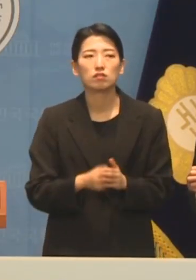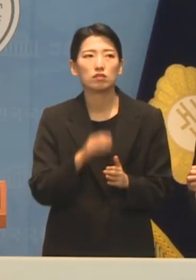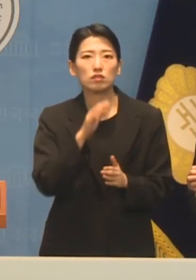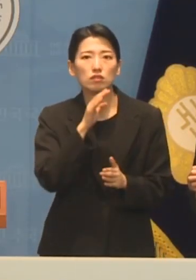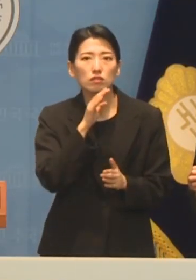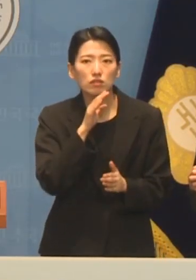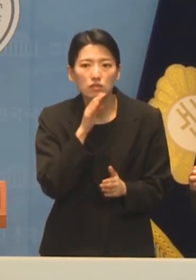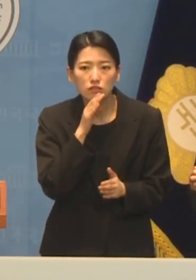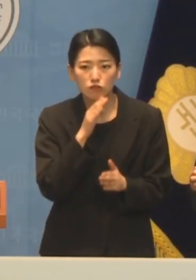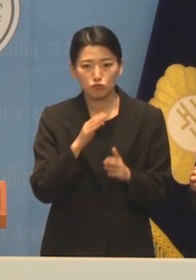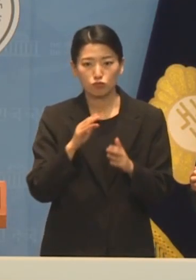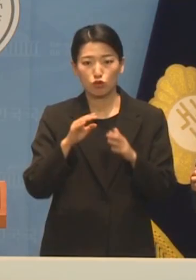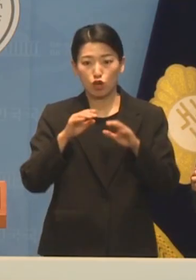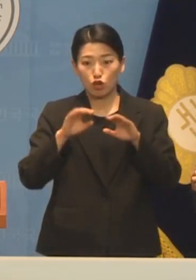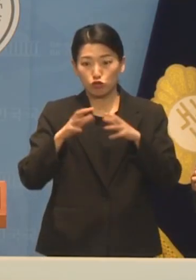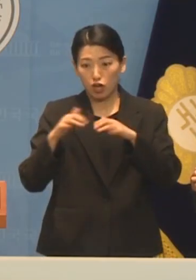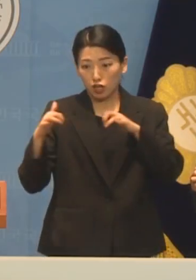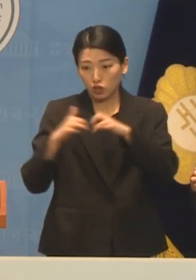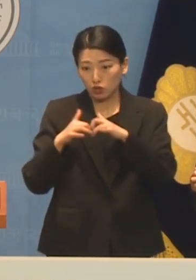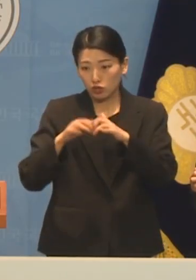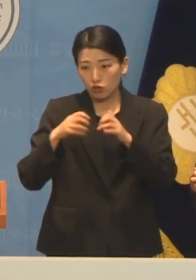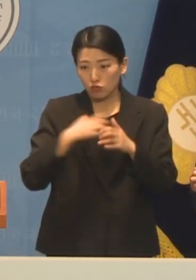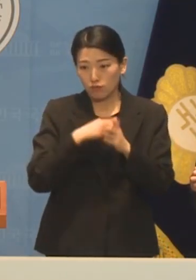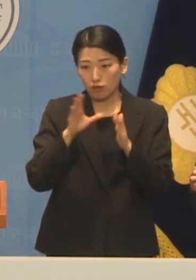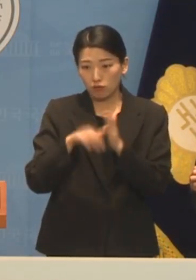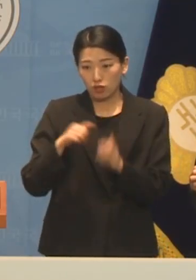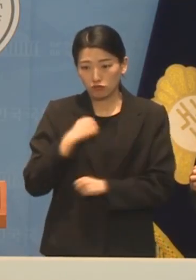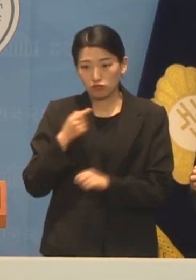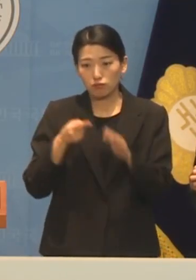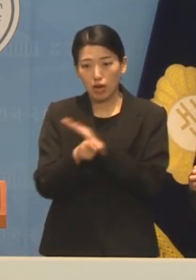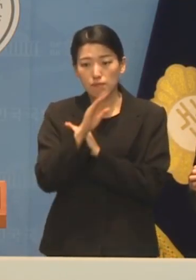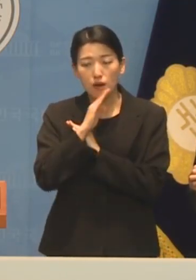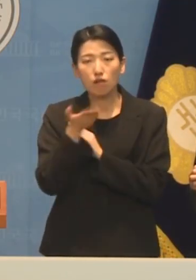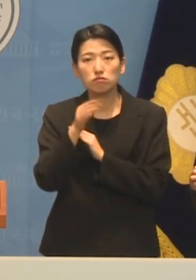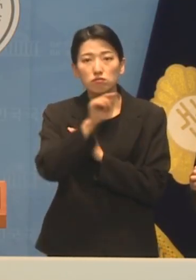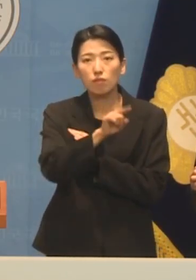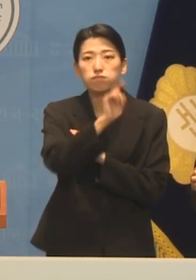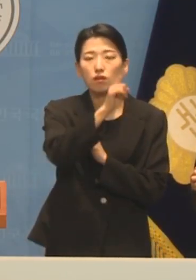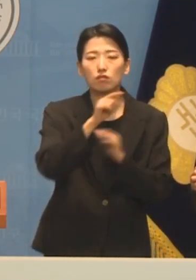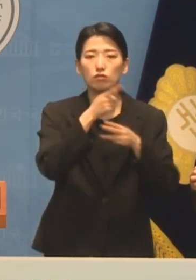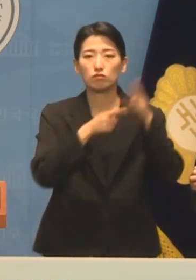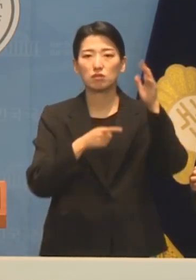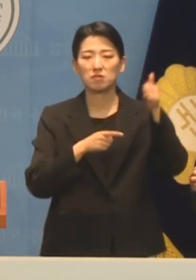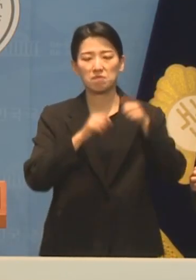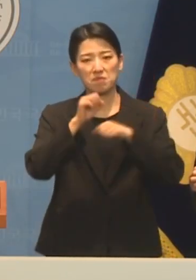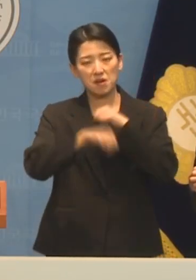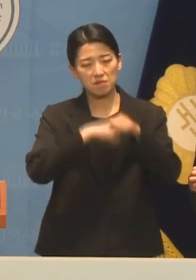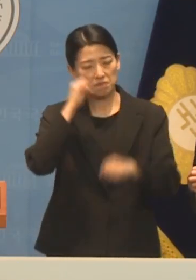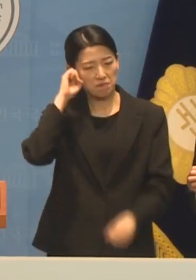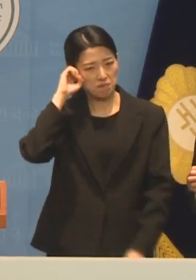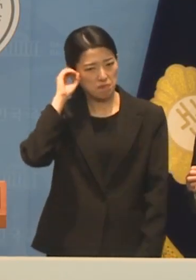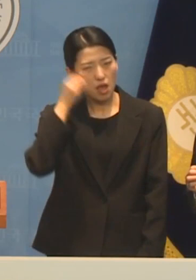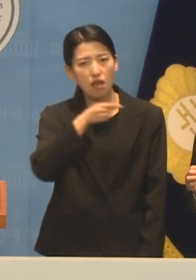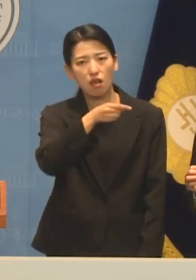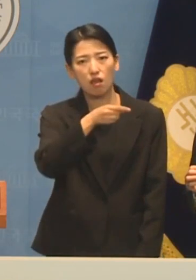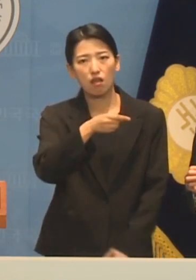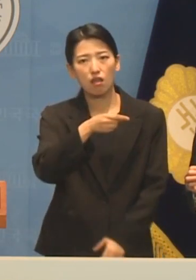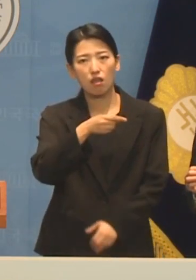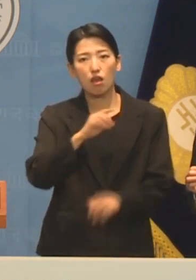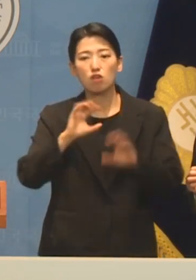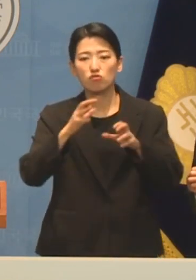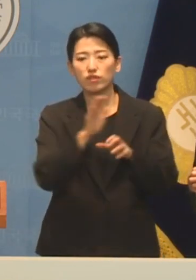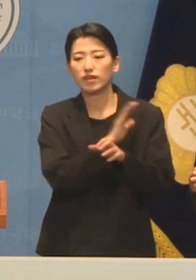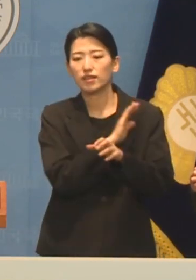국가긴급권을 남용해 헌법과 법률을 위반하여 대한민국의 신임을 중대하게 배반하였다는 판결을 남긴 채 내란 속에